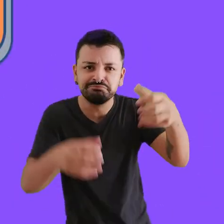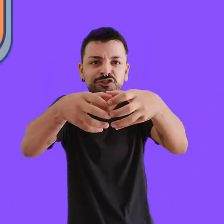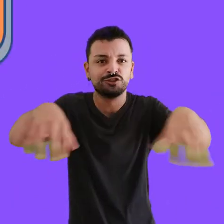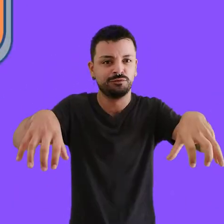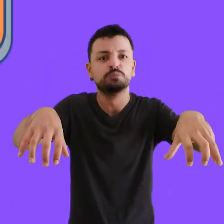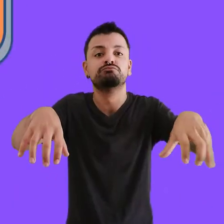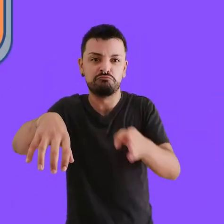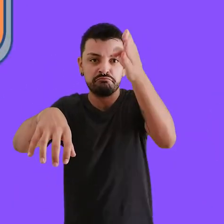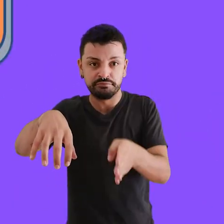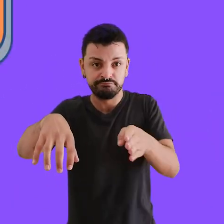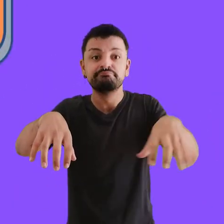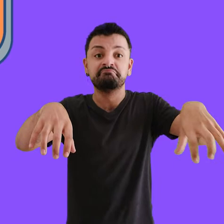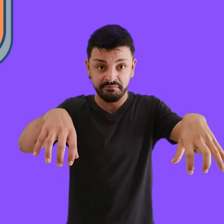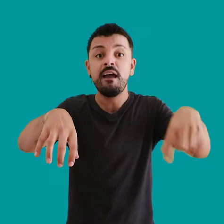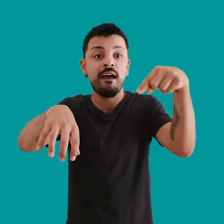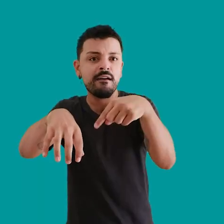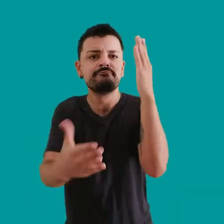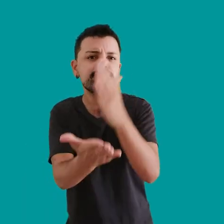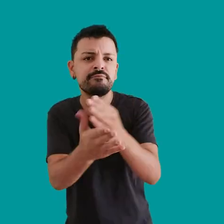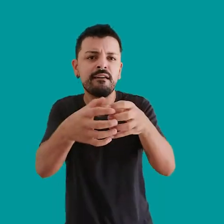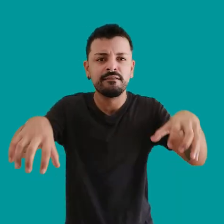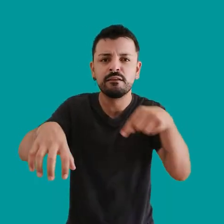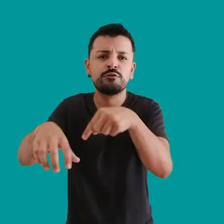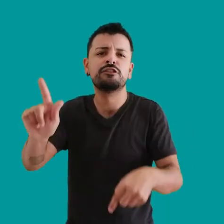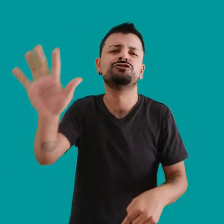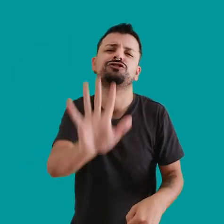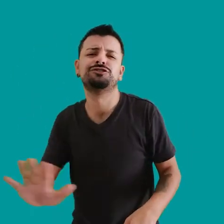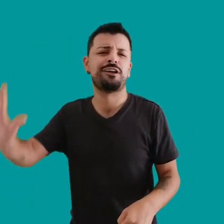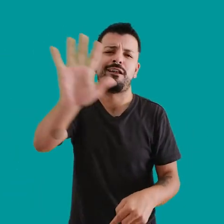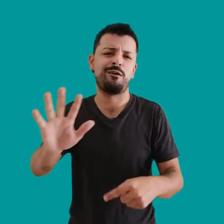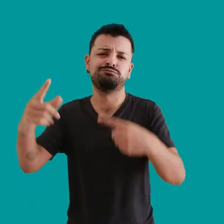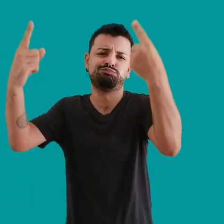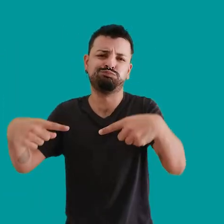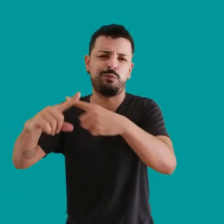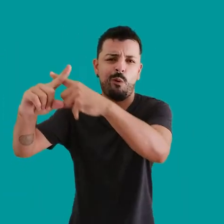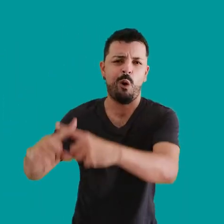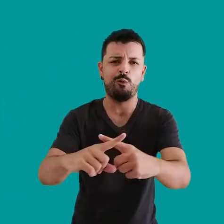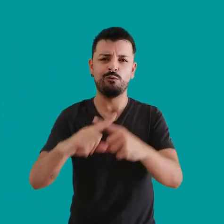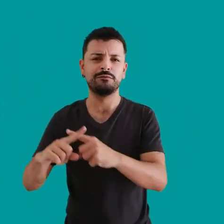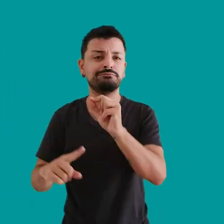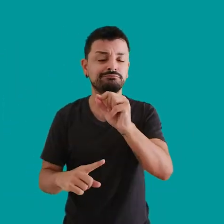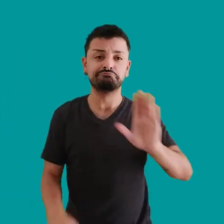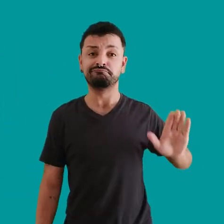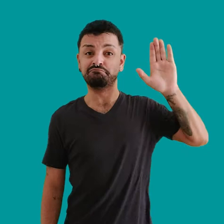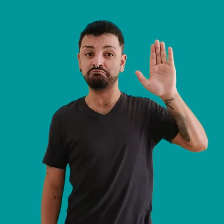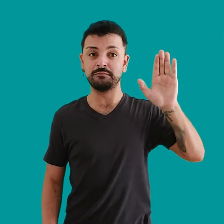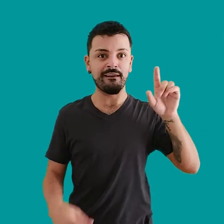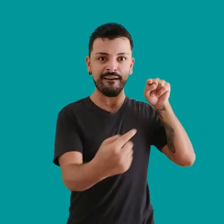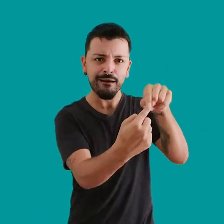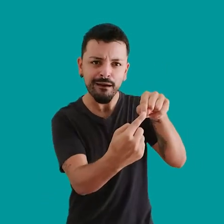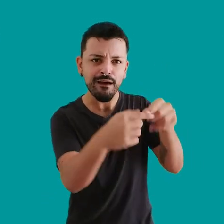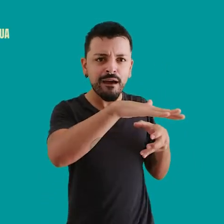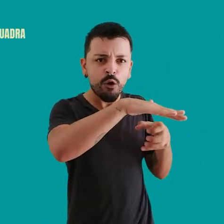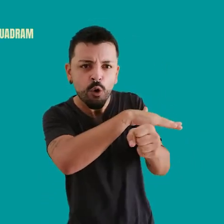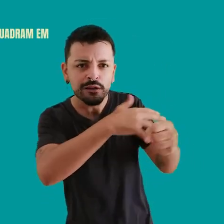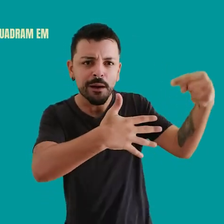é dividido em duas partes. Metade das vagas é para concorrência geral, ou seja, para candidatos que não